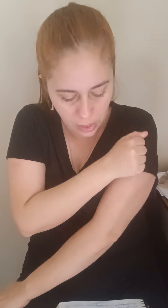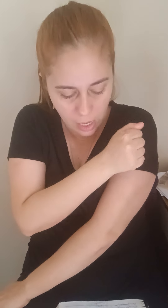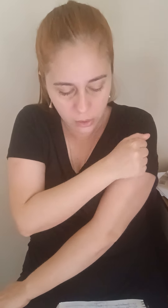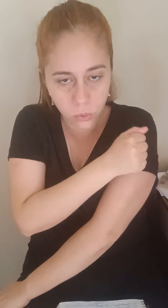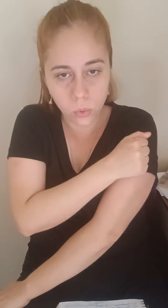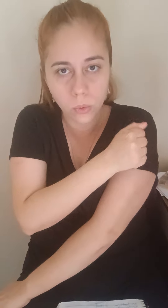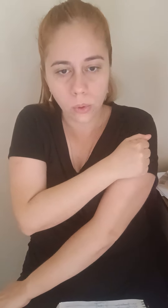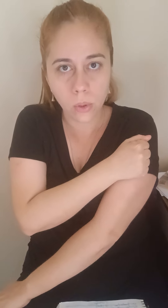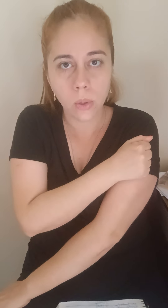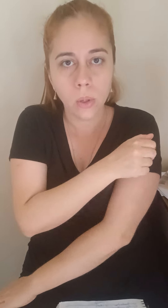Aluno.